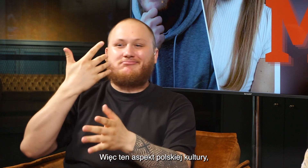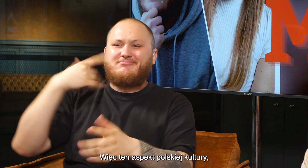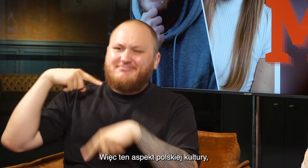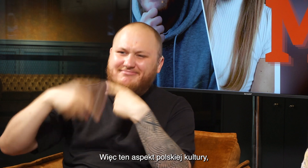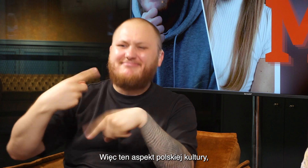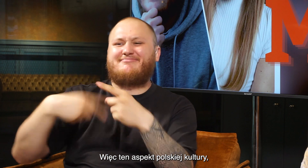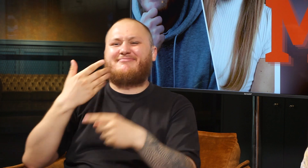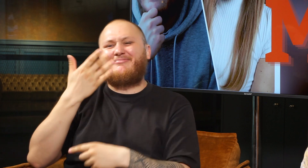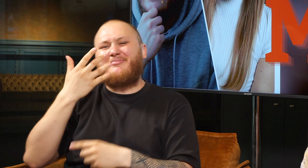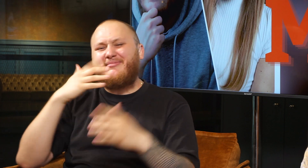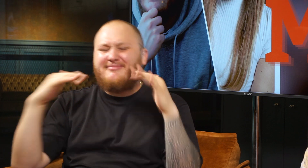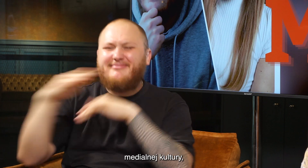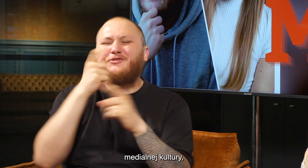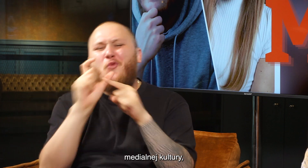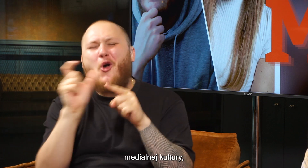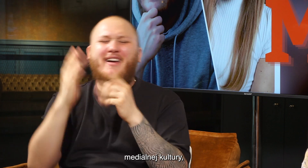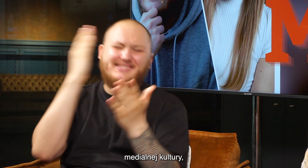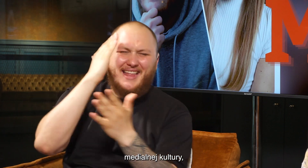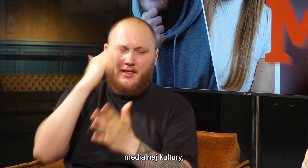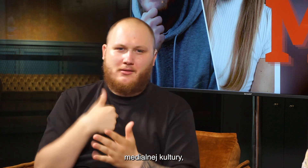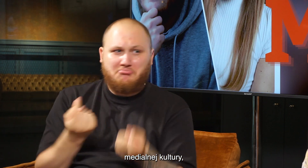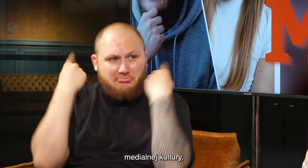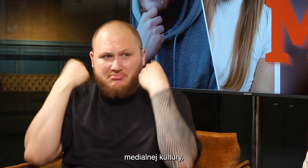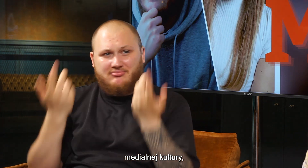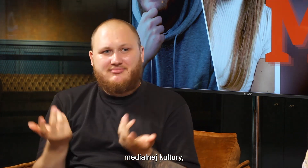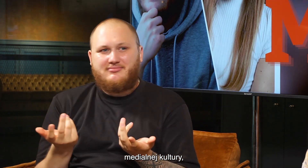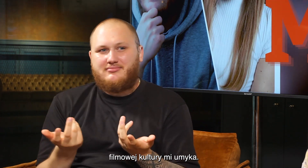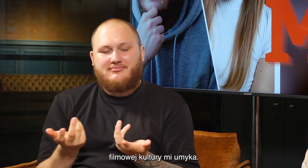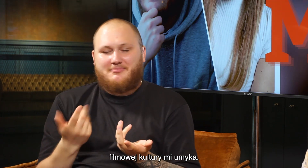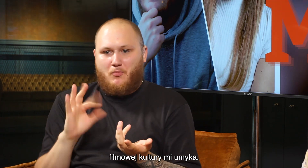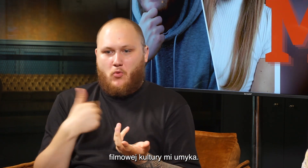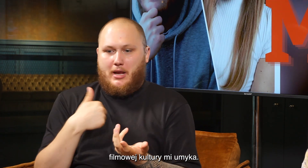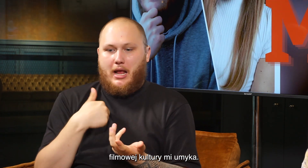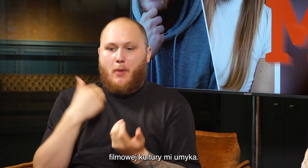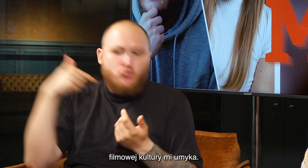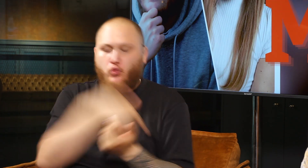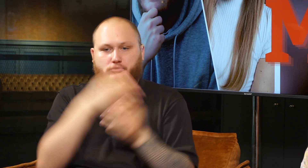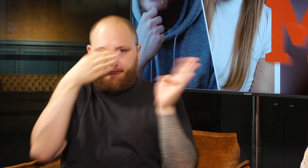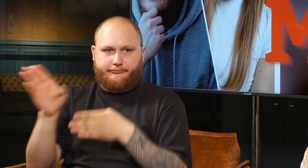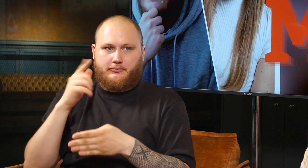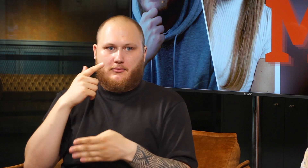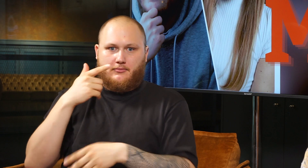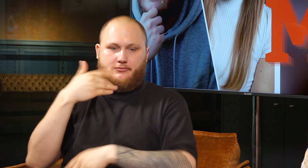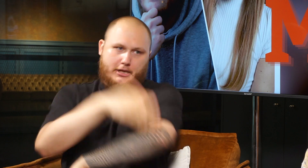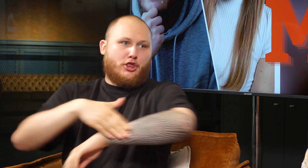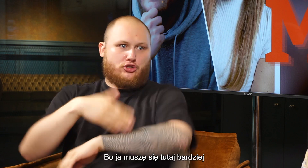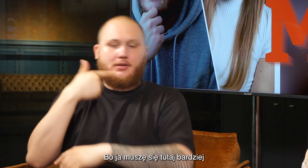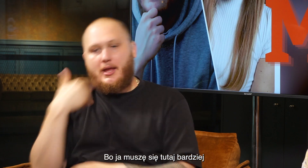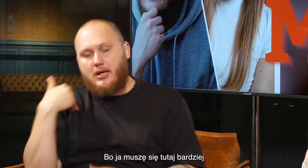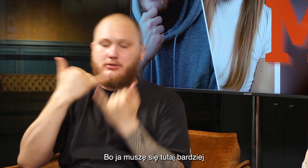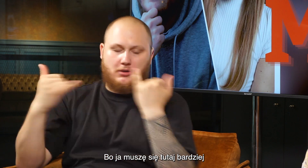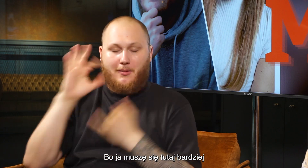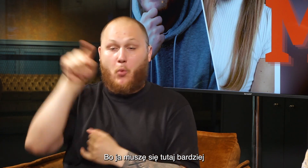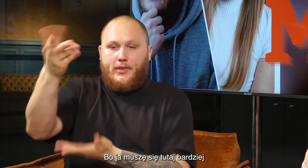tam ten aspekt polskiej kultury, która medialnej kultury, filmowej kultury mi umyka, bo no,